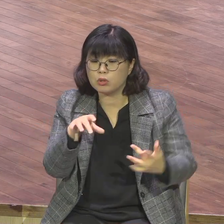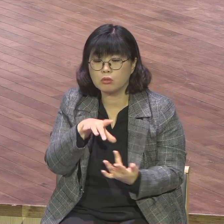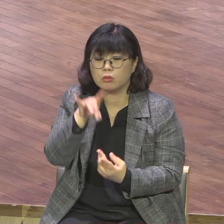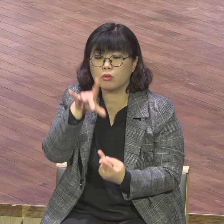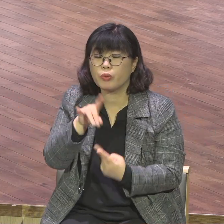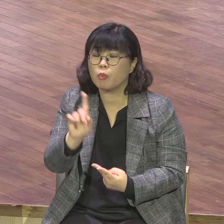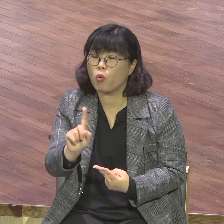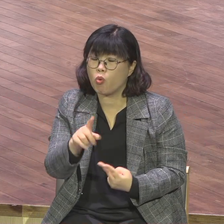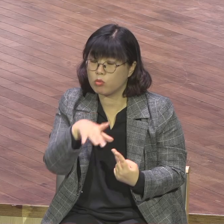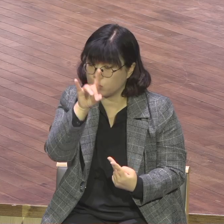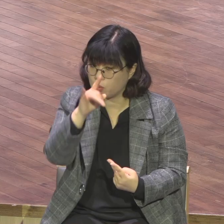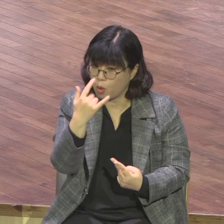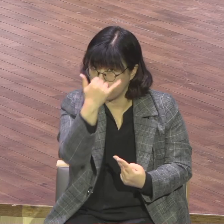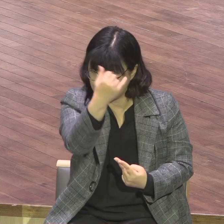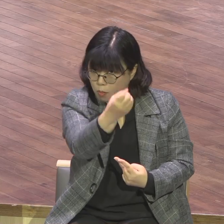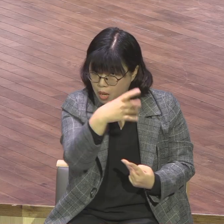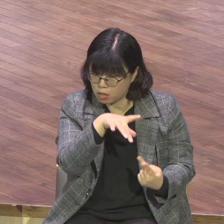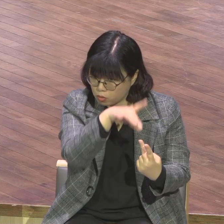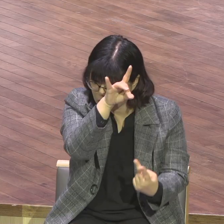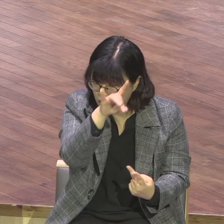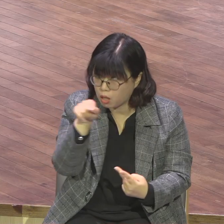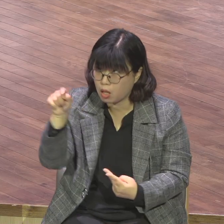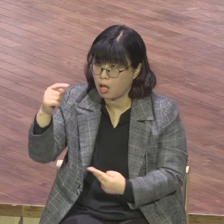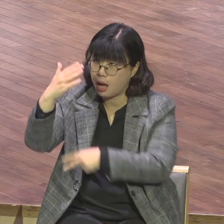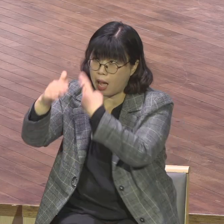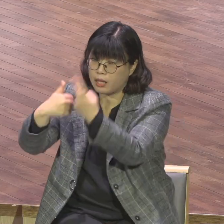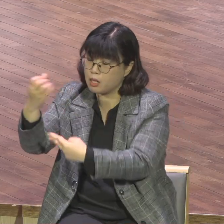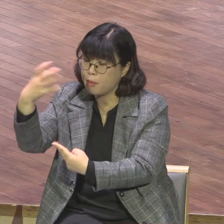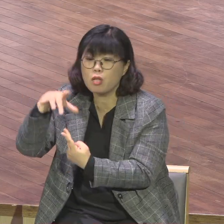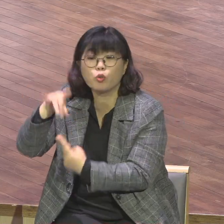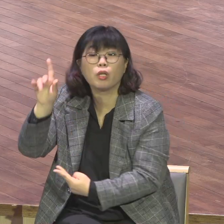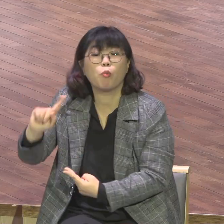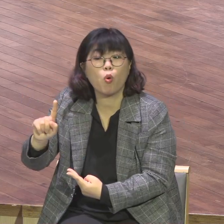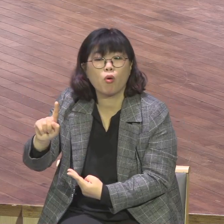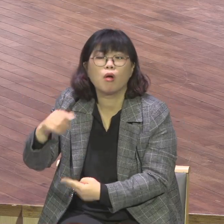부모에게 순종해야 되잖아요. 순종하라 했잖아요. 그런데